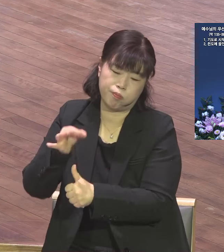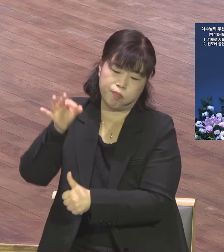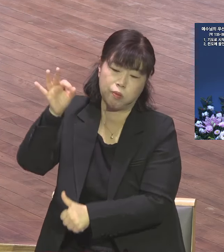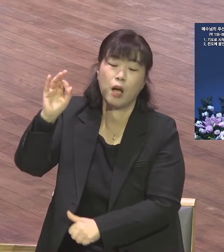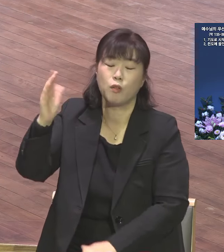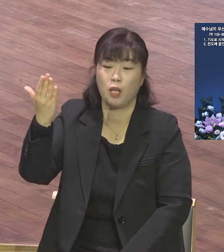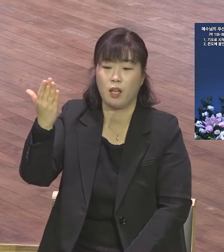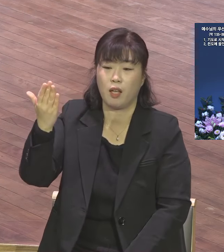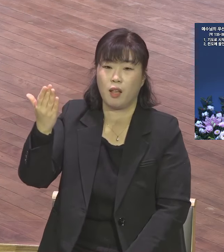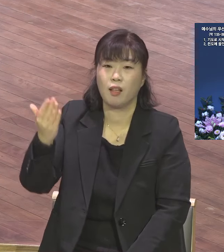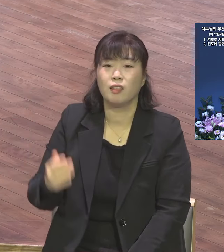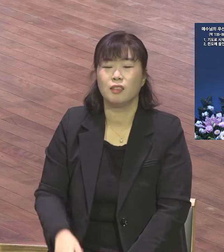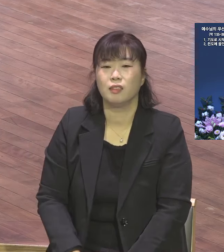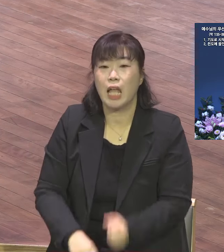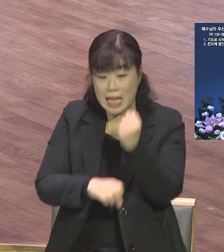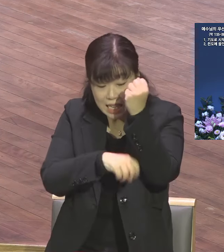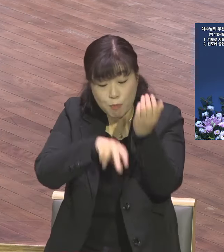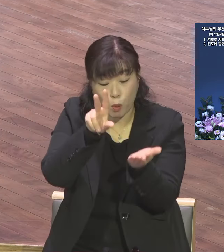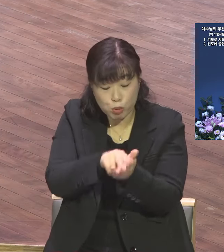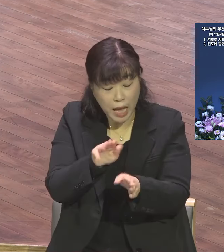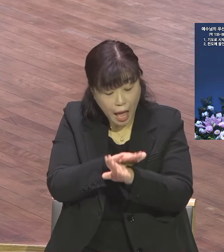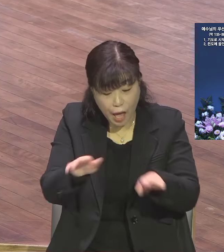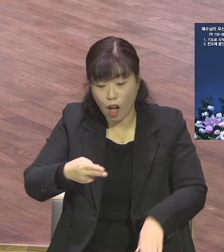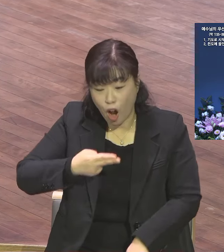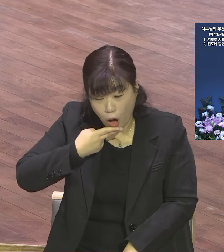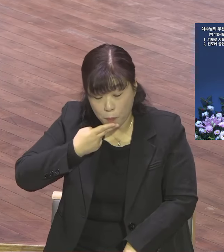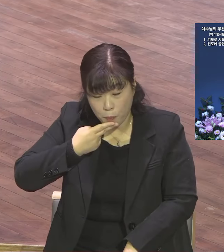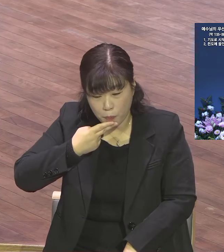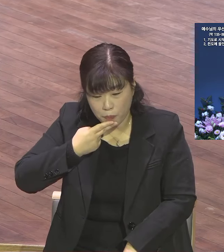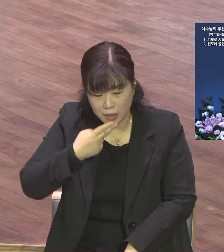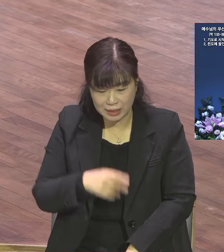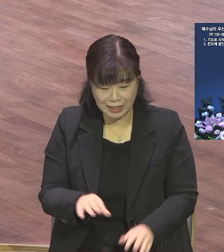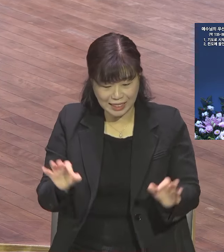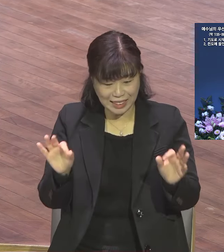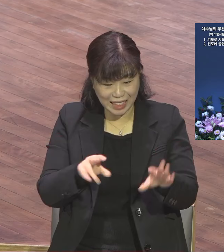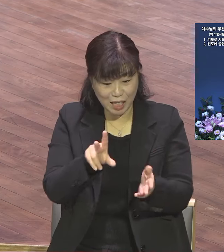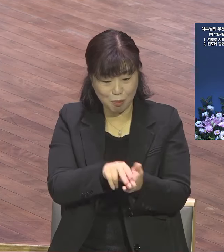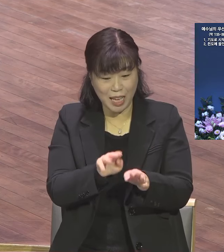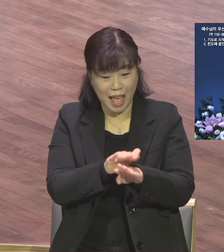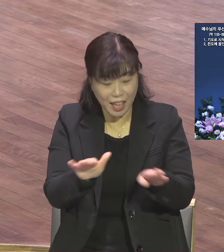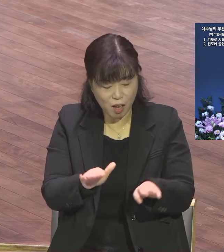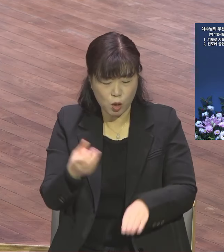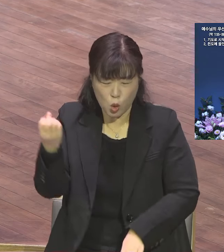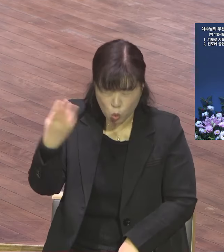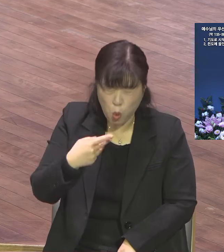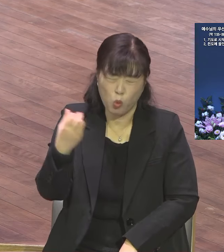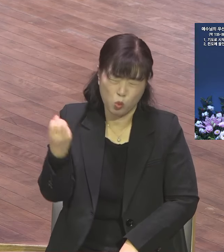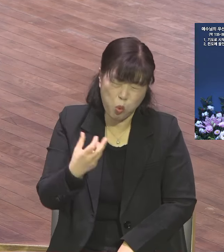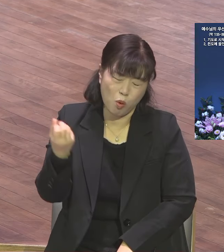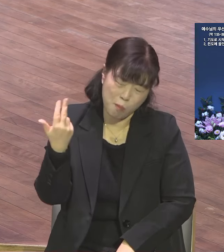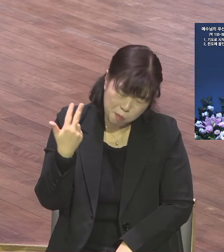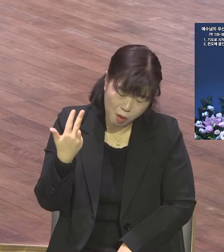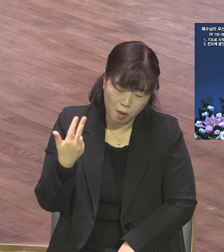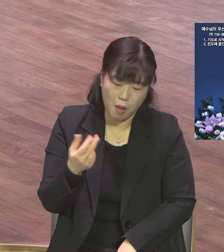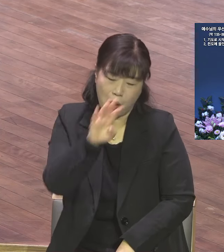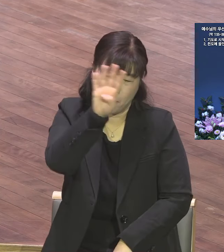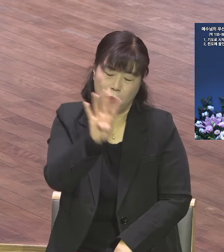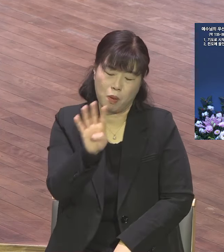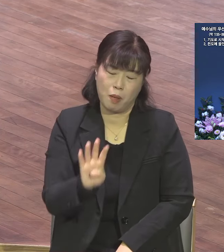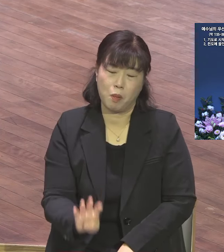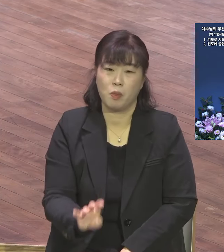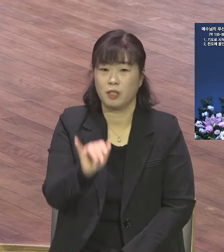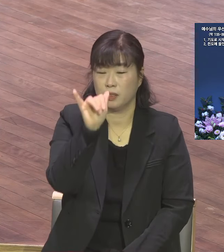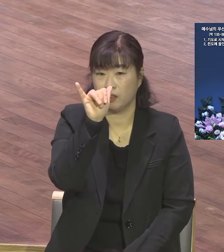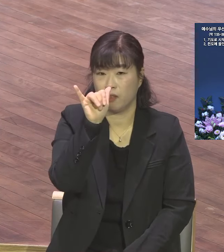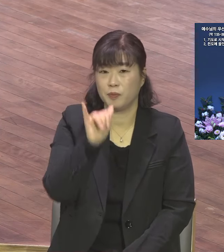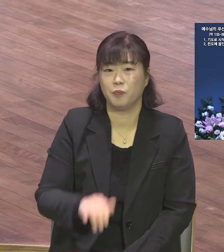하나님을 만나야 돼요. 그 길이 바로 예수 그리스도십니다. 예수 그리스도께서 십자가에서